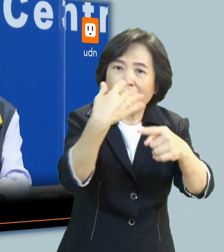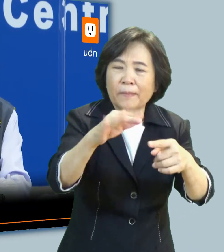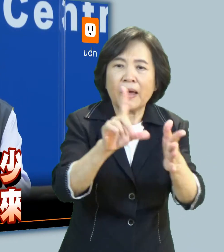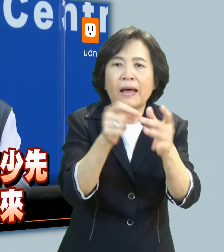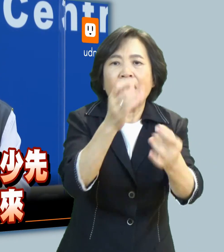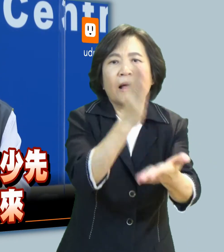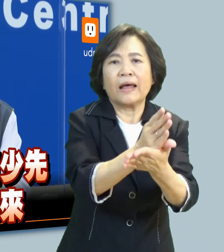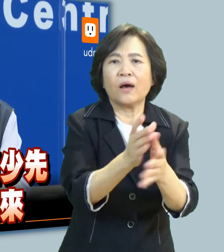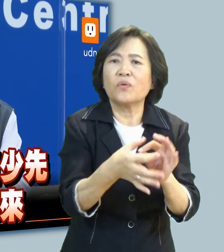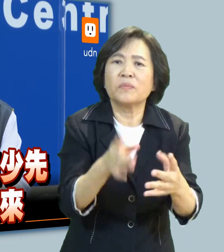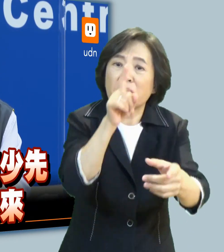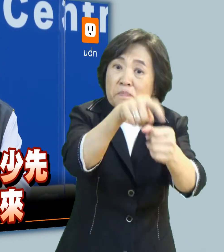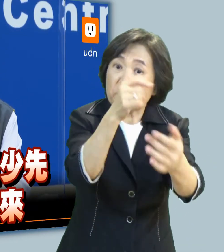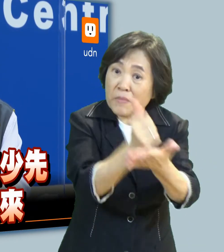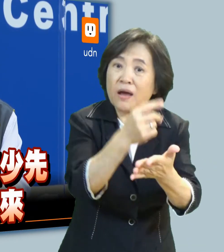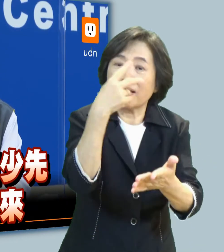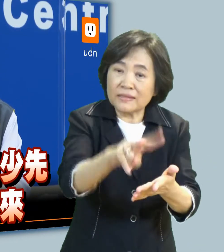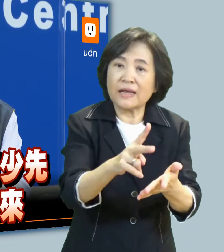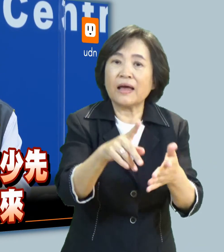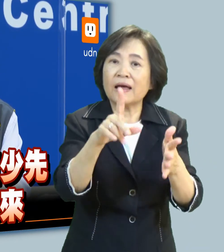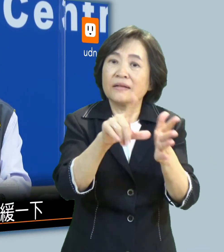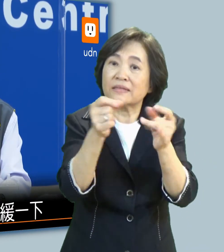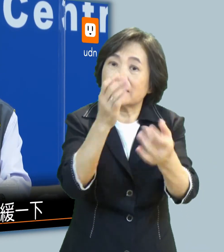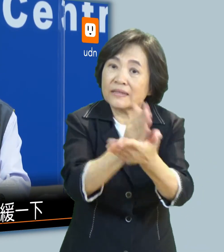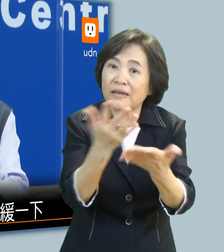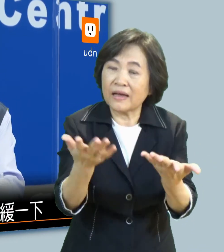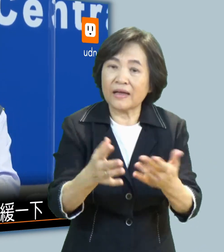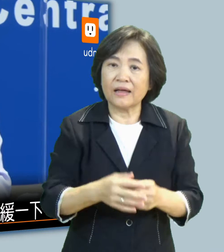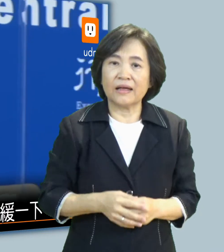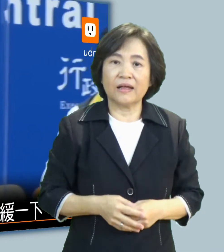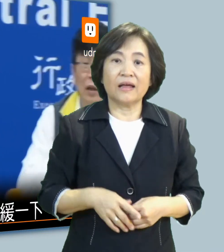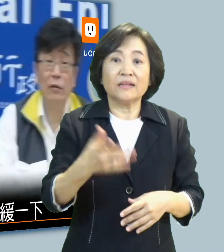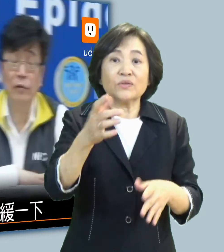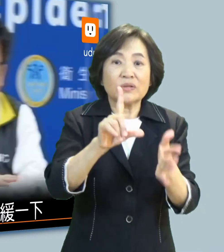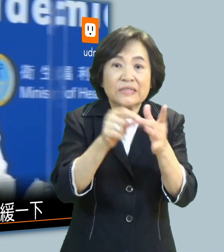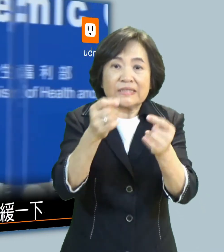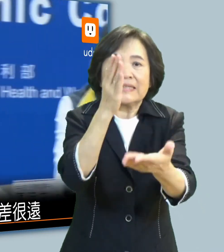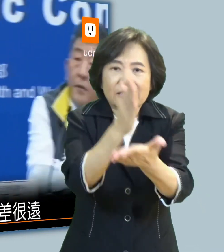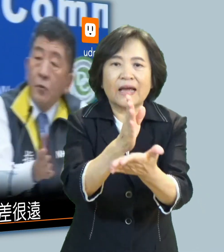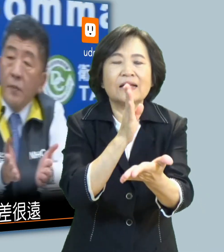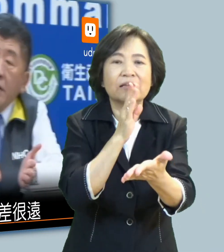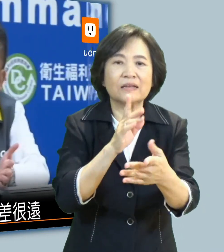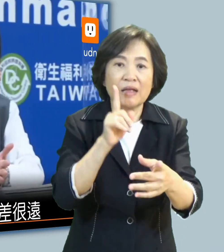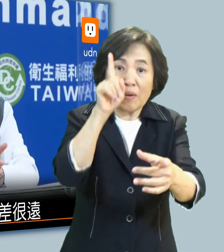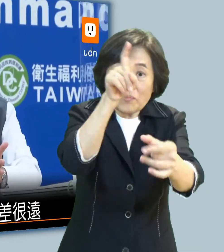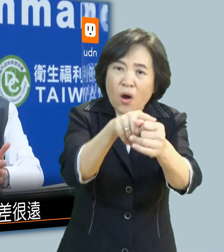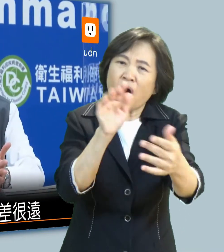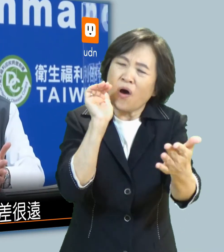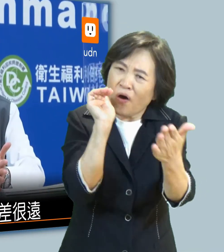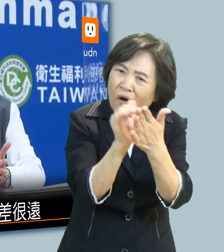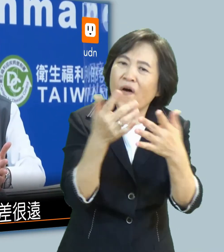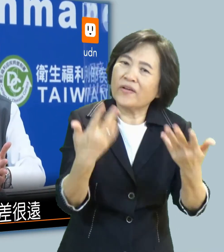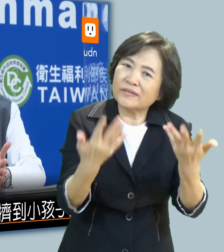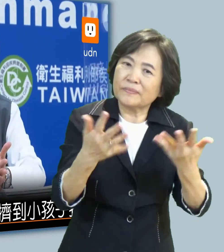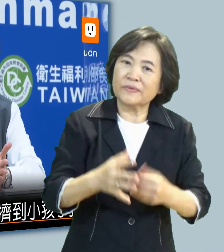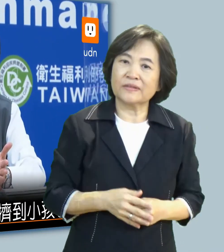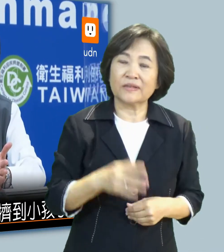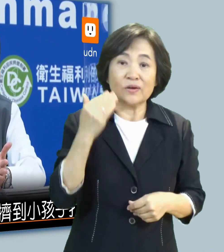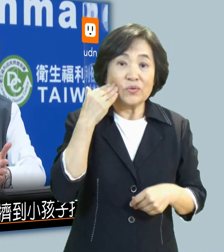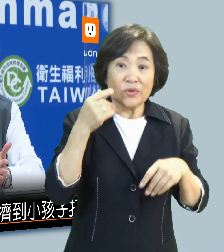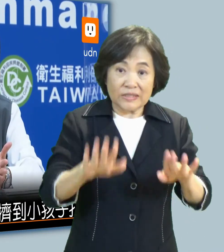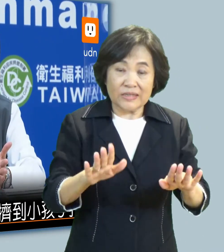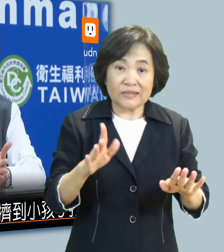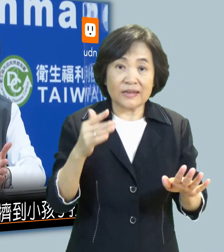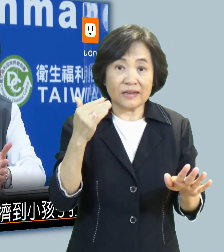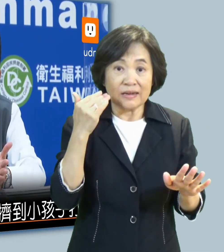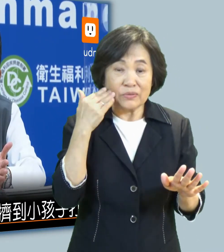为什么不至少先达到那个目标再来？ 你说那时候说暂缓一下，好，因为目标也没有差很远。好，那但是